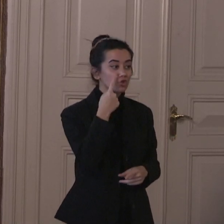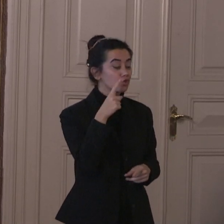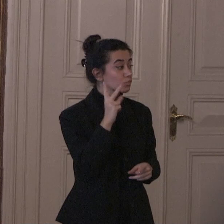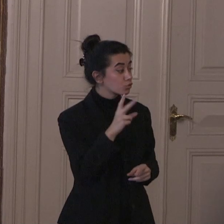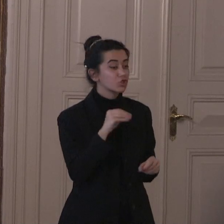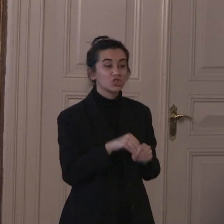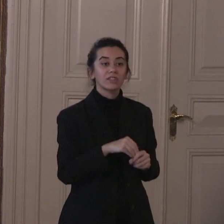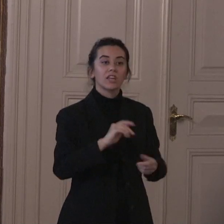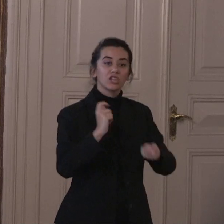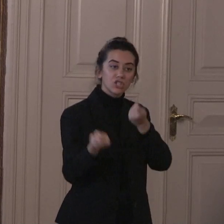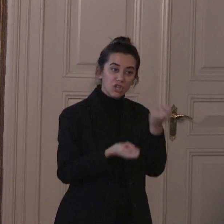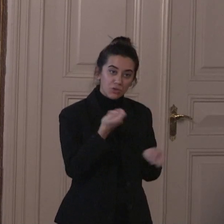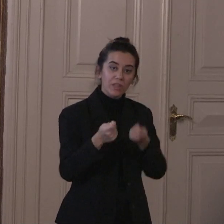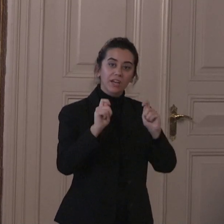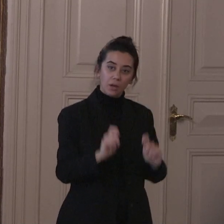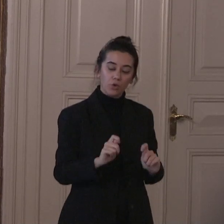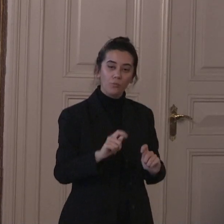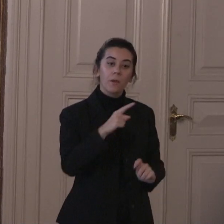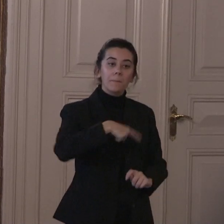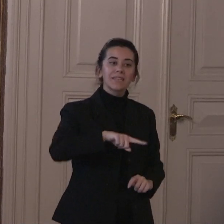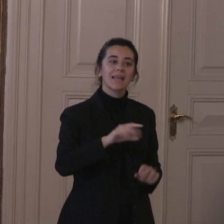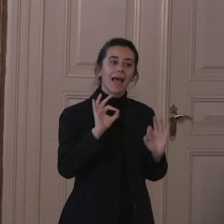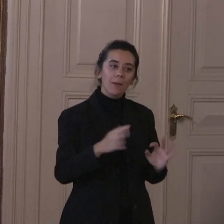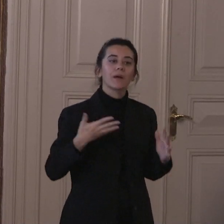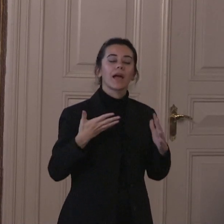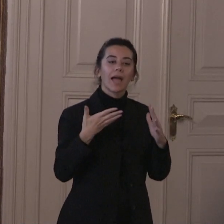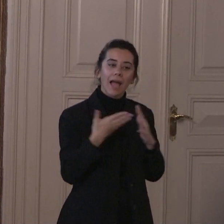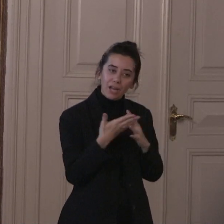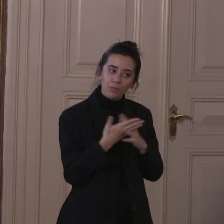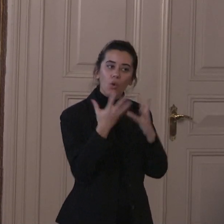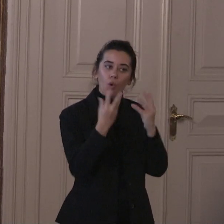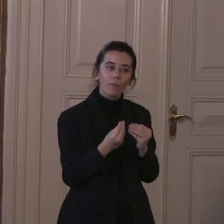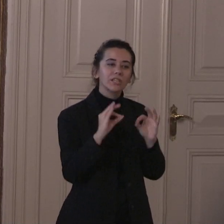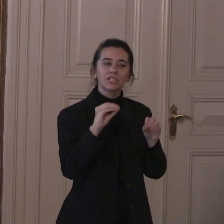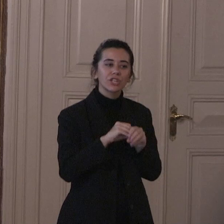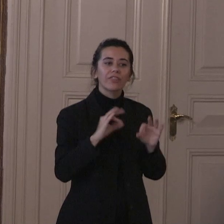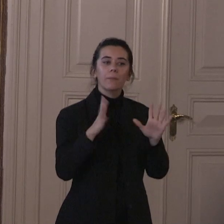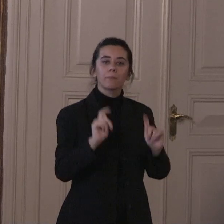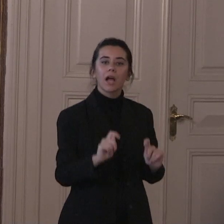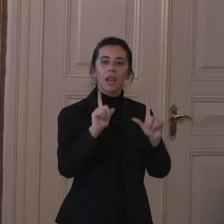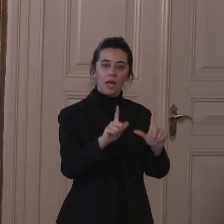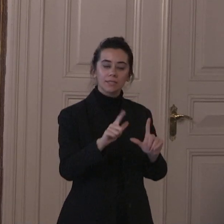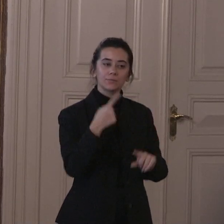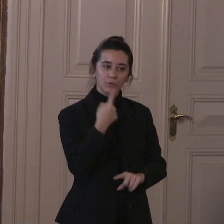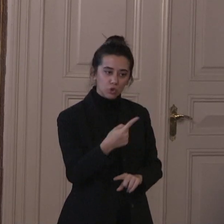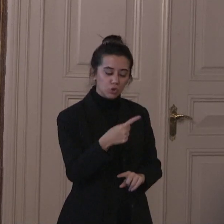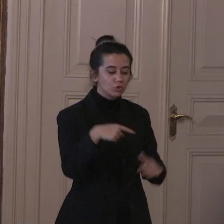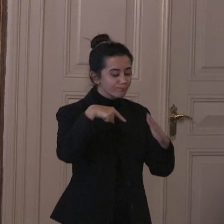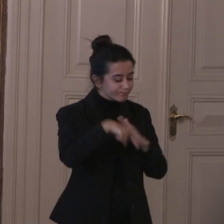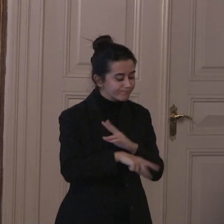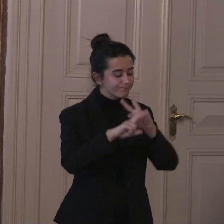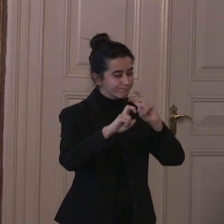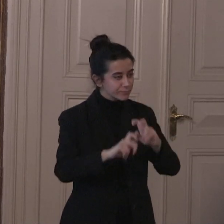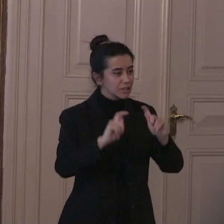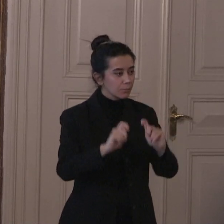çalışmalar yapmaktadır. Biz her daim erişilebilirlik noktasında yapılması gereken mimari çalışmaların tespitini yaparak gerekli